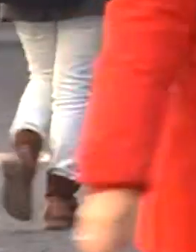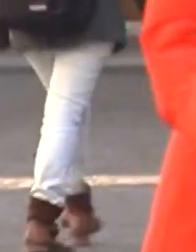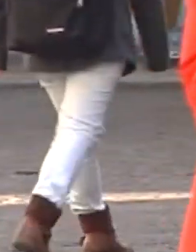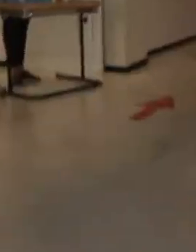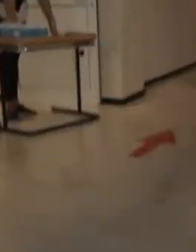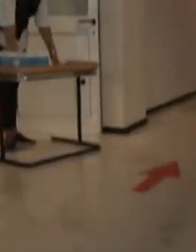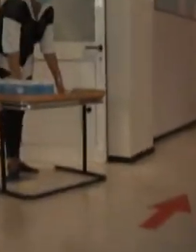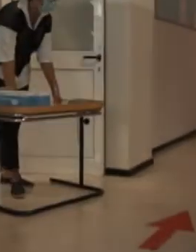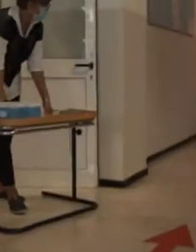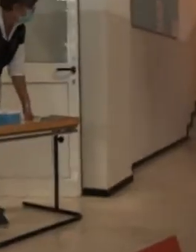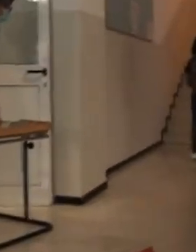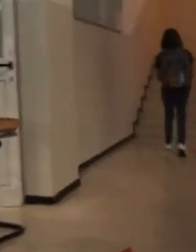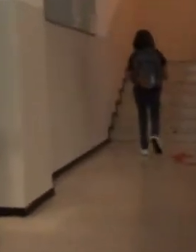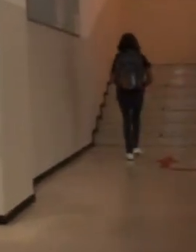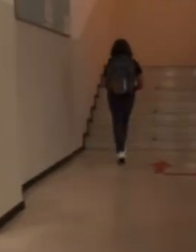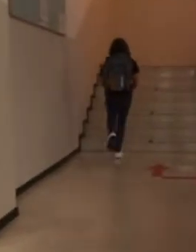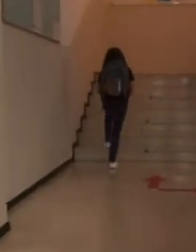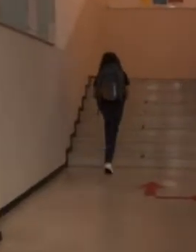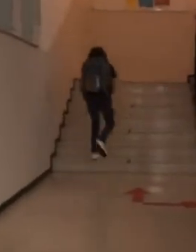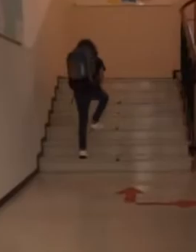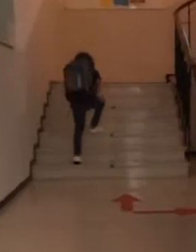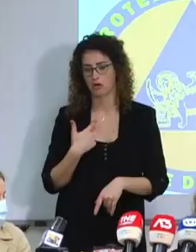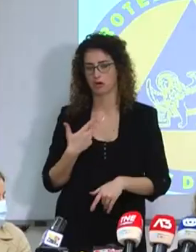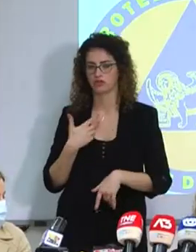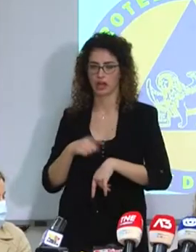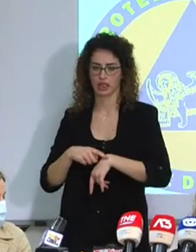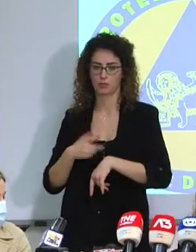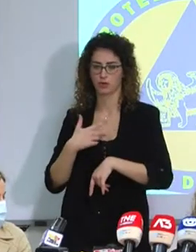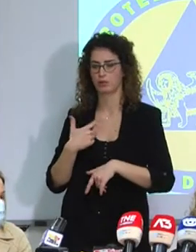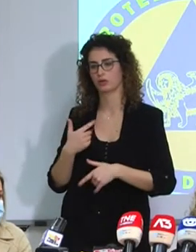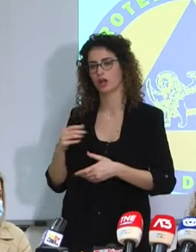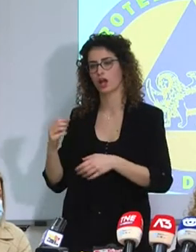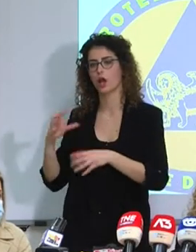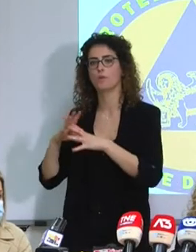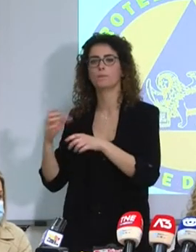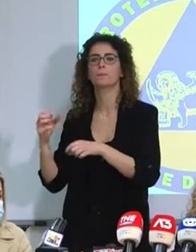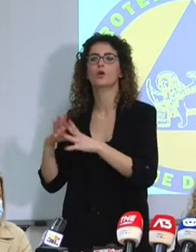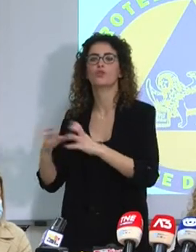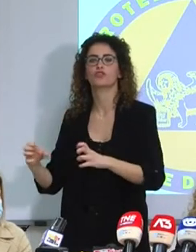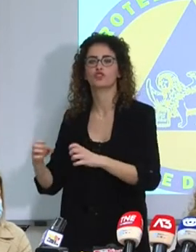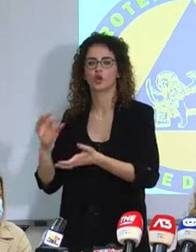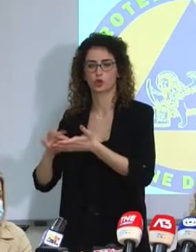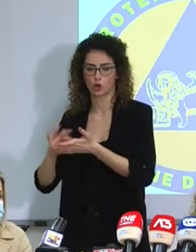potrebbe entrare in vigore già da giovedì. Daremo il tempo, adesso ne parleremo anche con l'ufficio scolastico regionale, di